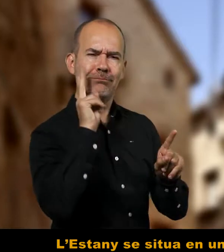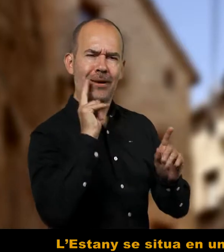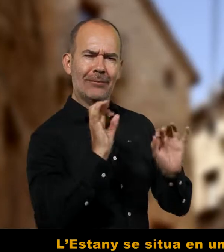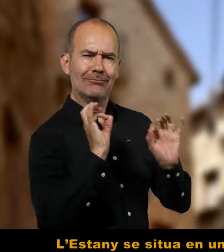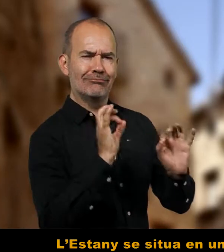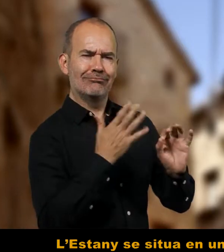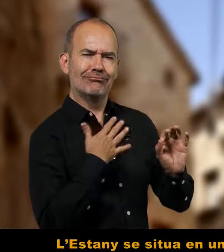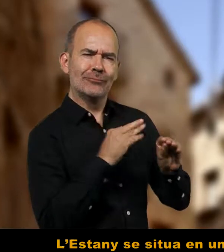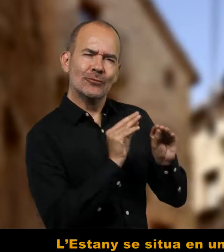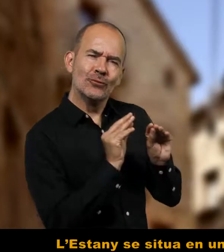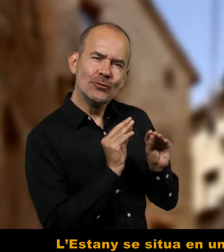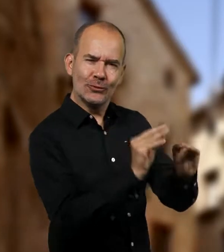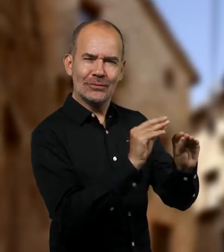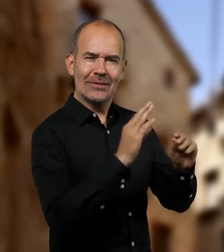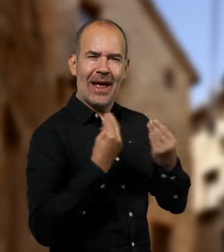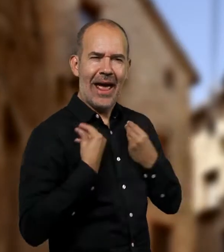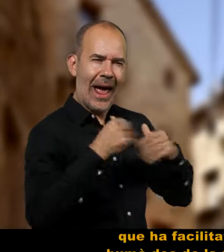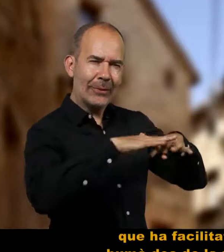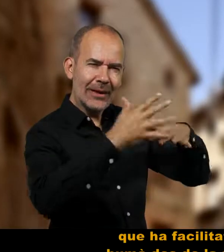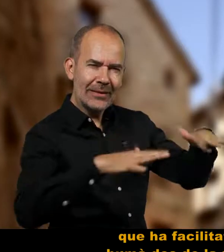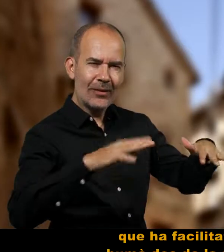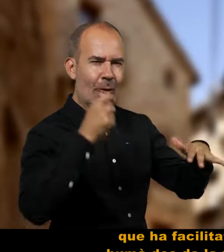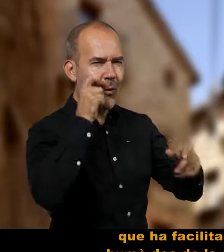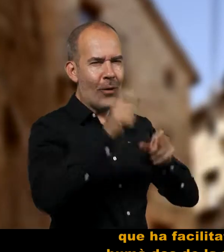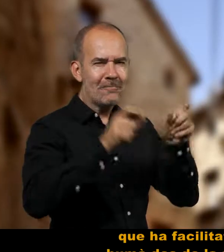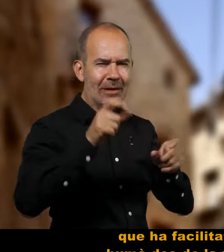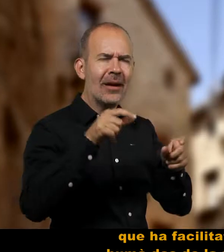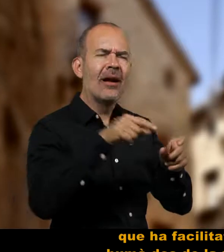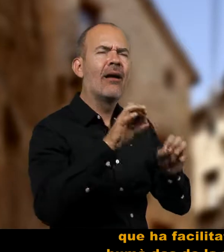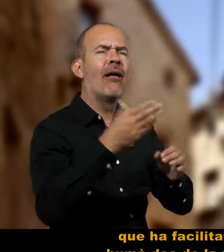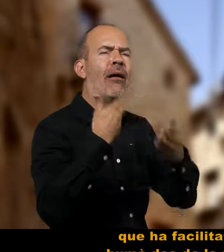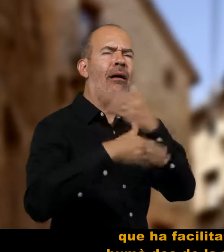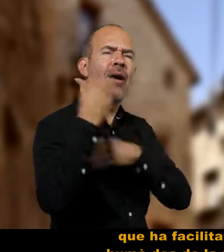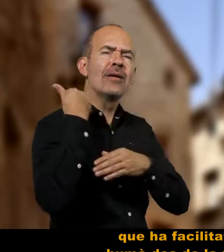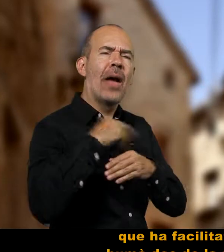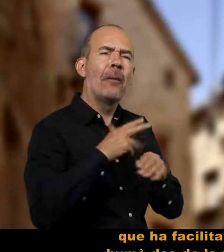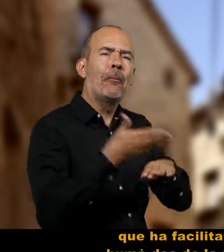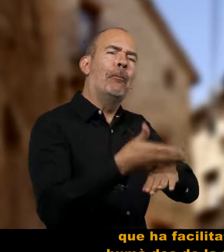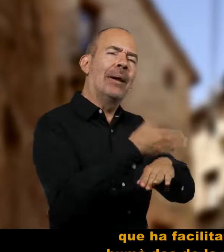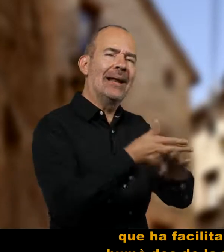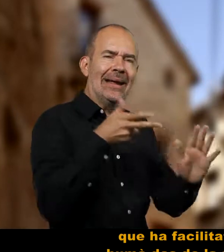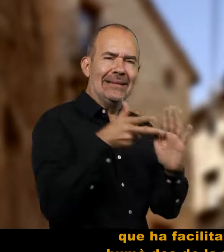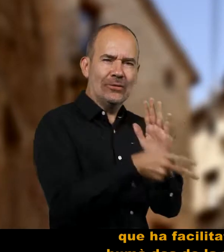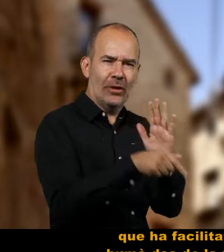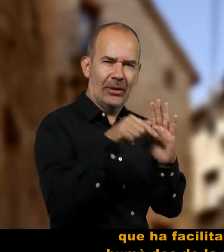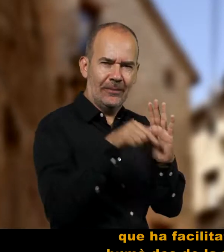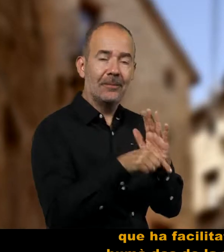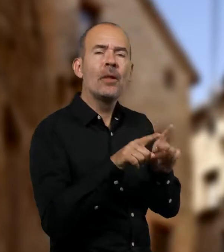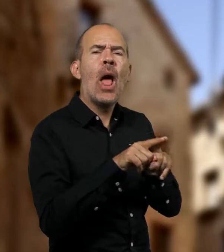L'Estany se situa en un entorn privilegiat que ha facilitat l'hàbitat humà des de la prehistòria.